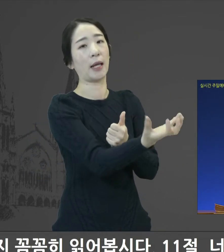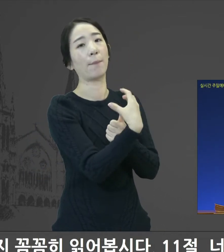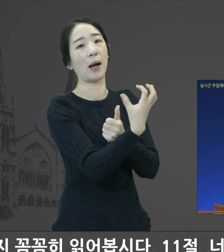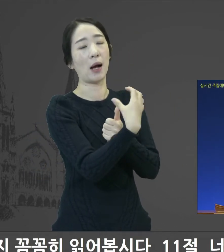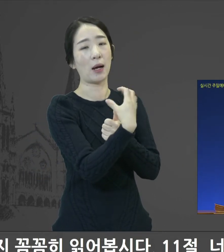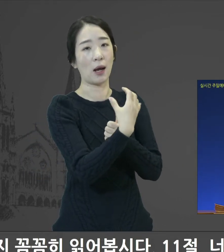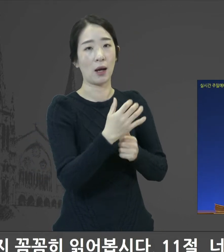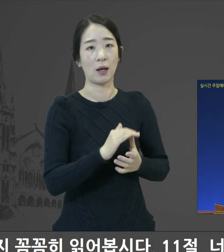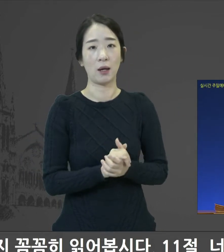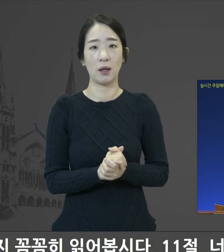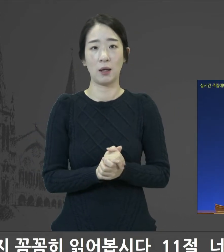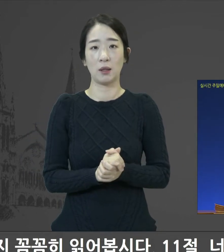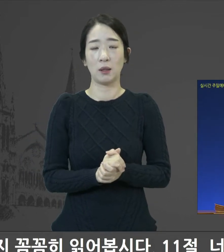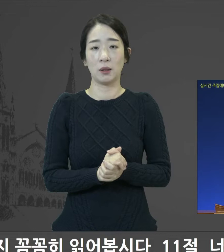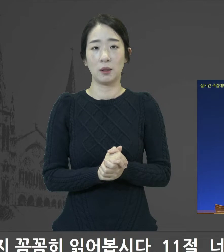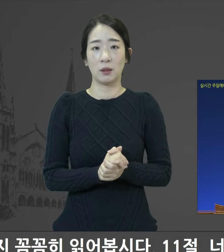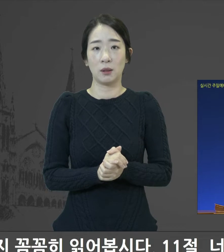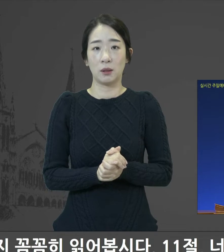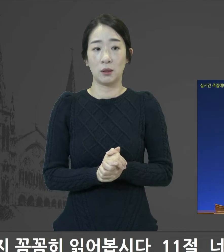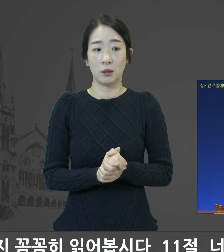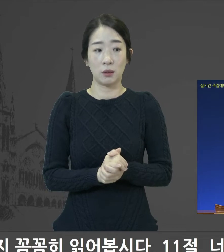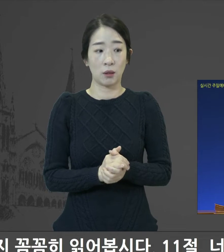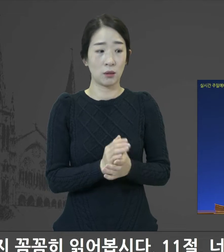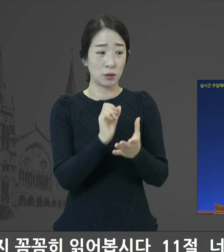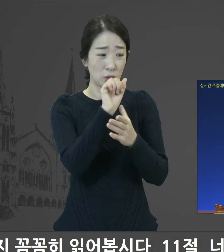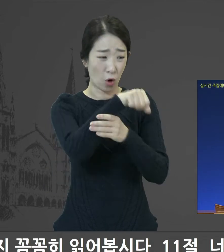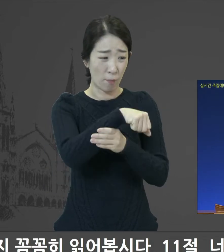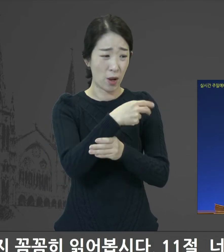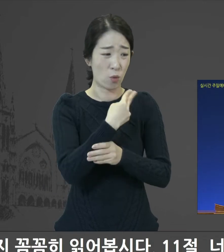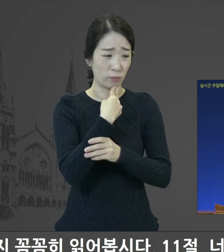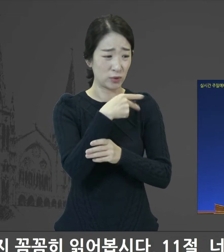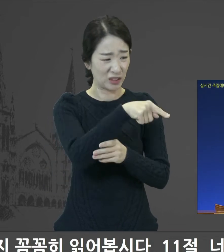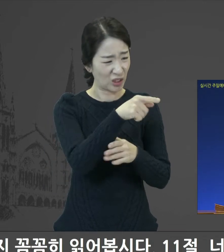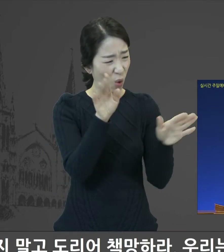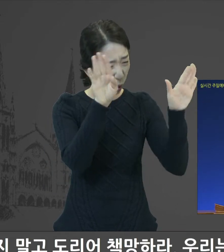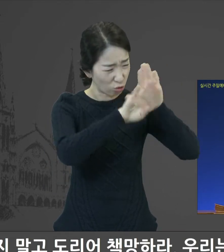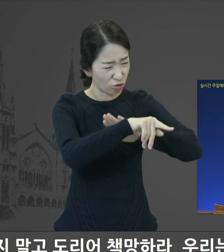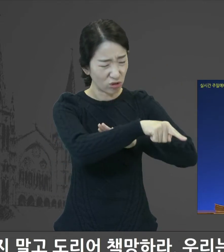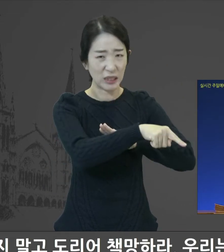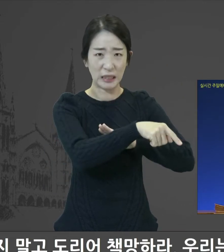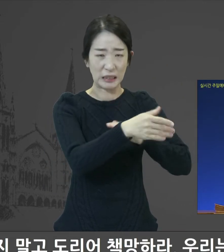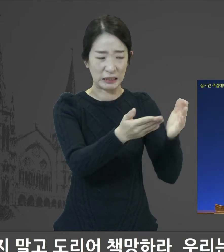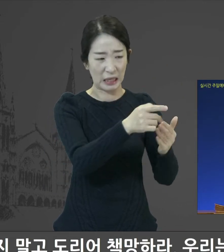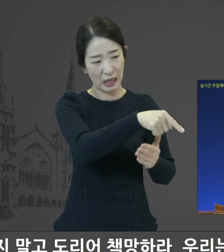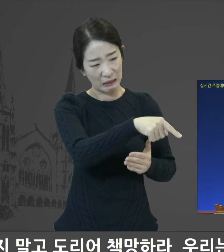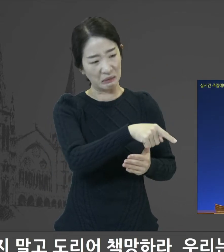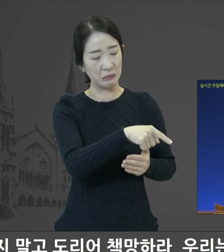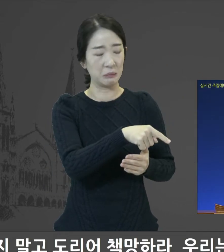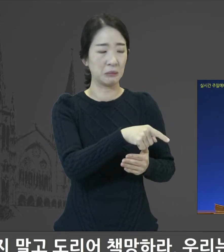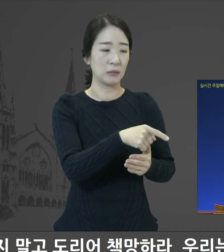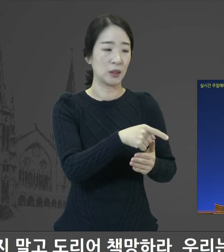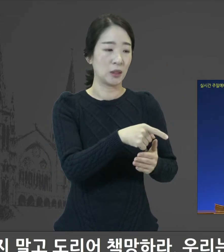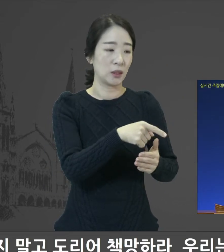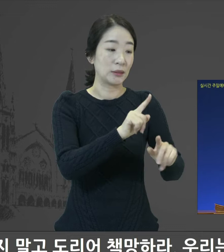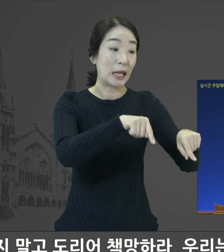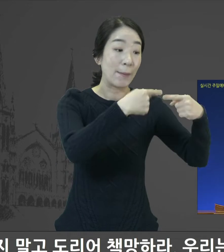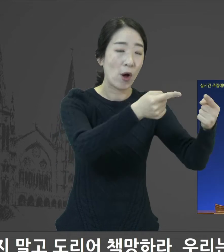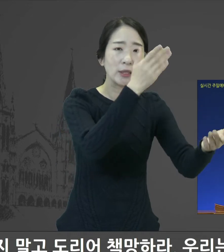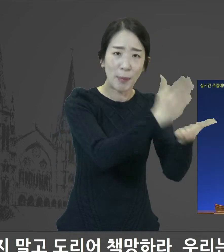책망하라. 우리는 쉽게 열매 없는 어둠의 일에 참여할 수 있다는 겁니다. 근데 그 상태로 머물러 있지